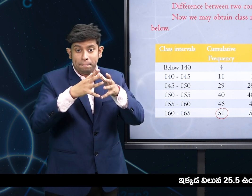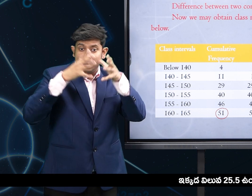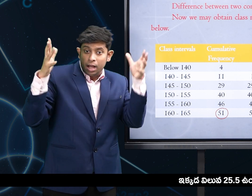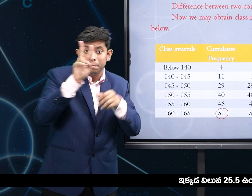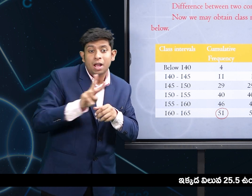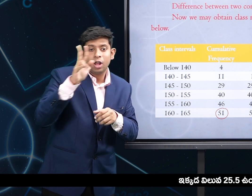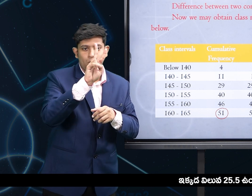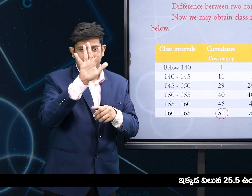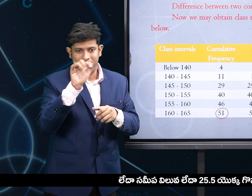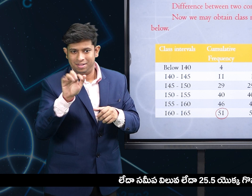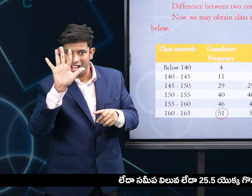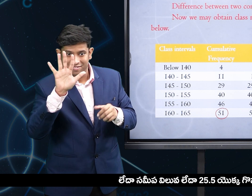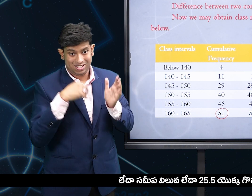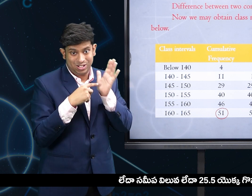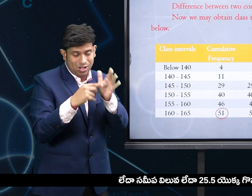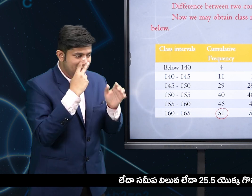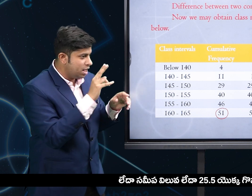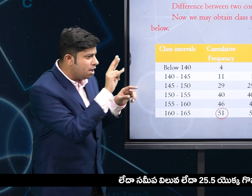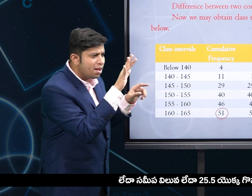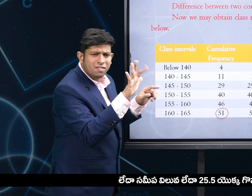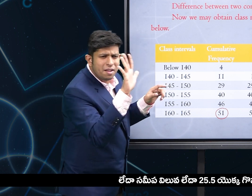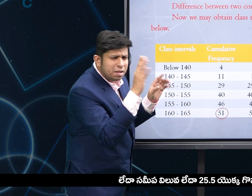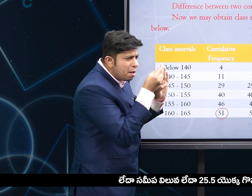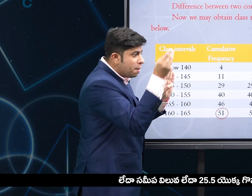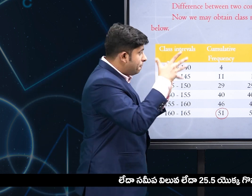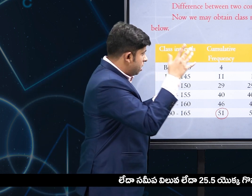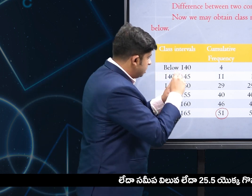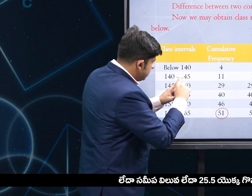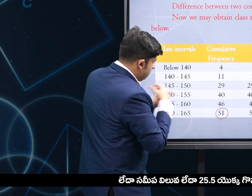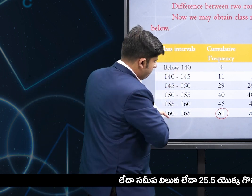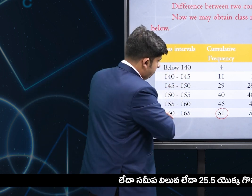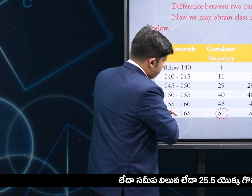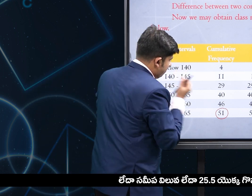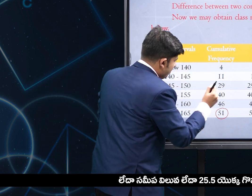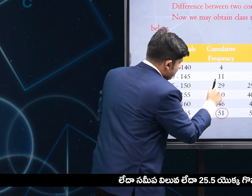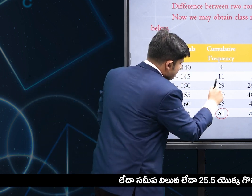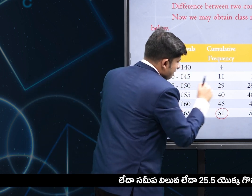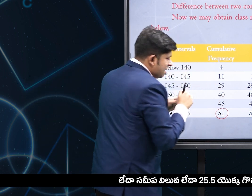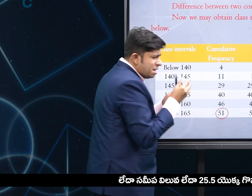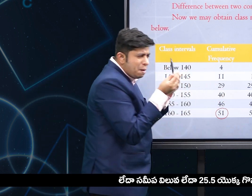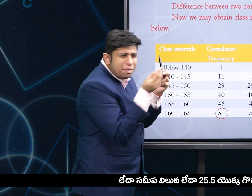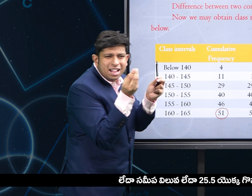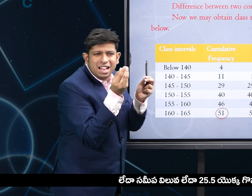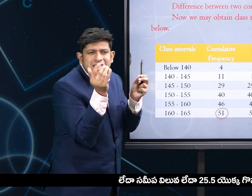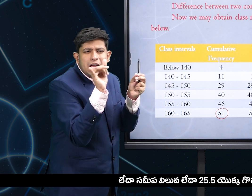25.5 ఉంటుంది, లేదా సమీప విలువ లేదా 25.5 యొక్క గొప్ప విలువను